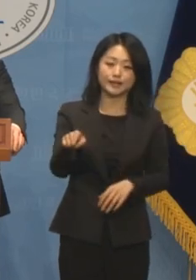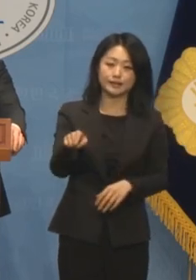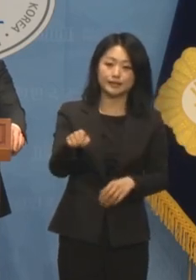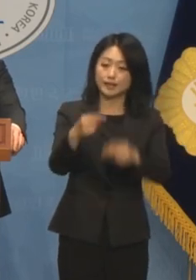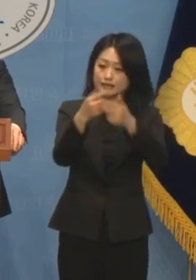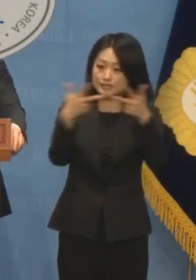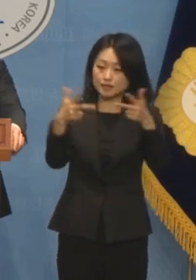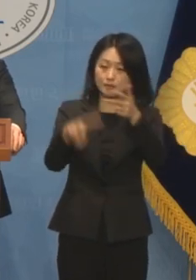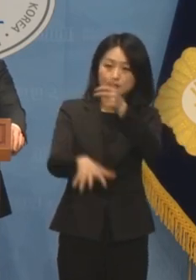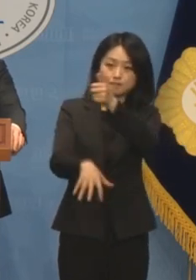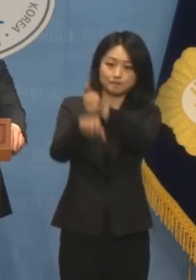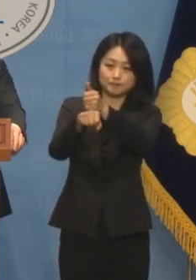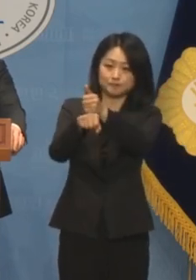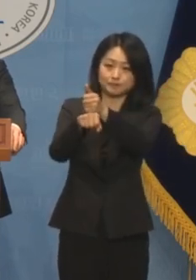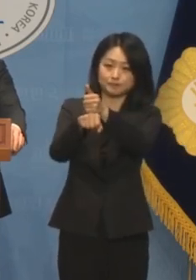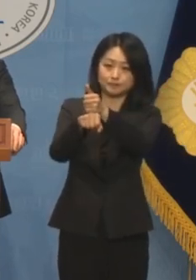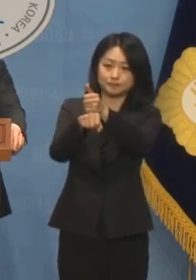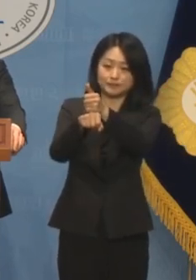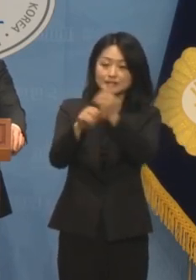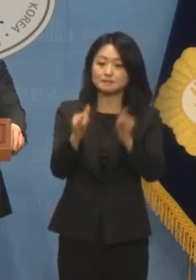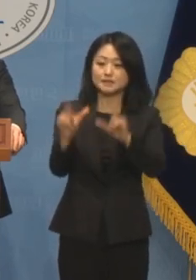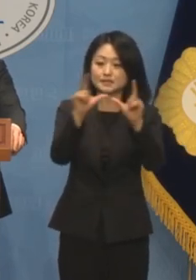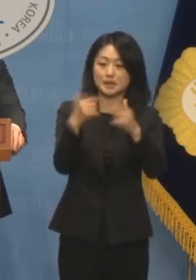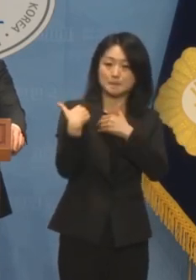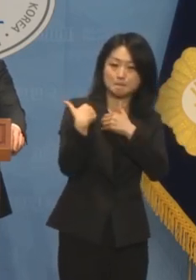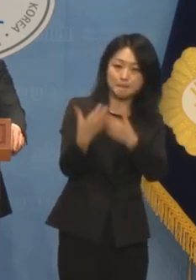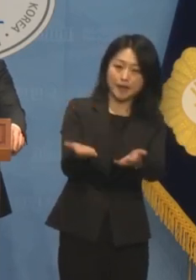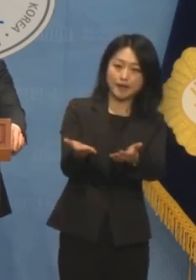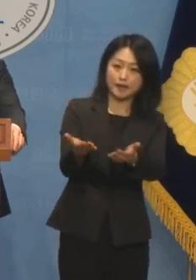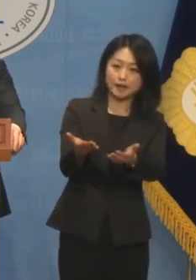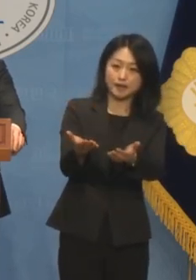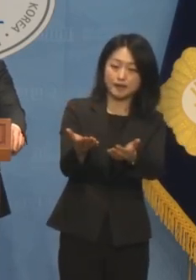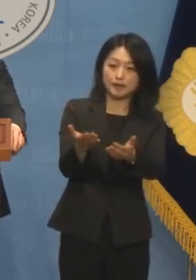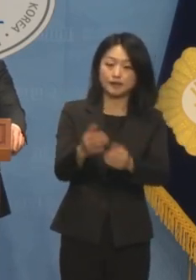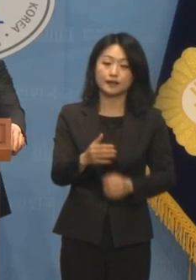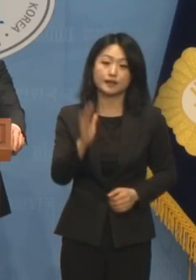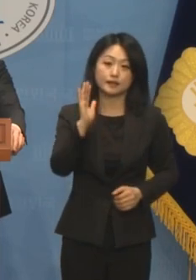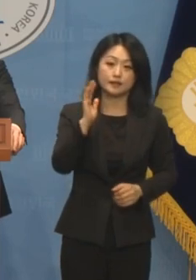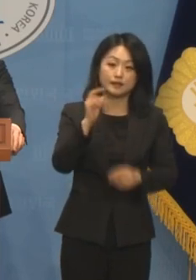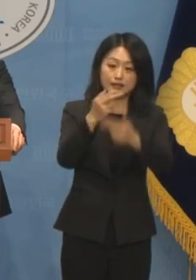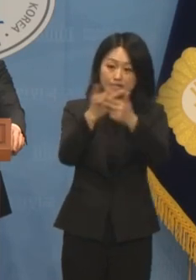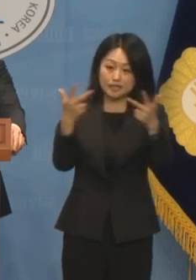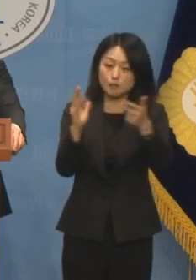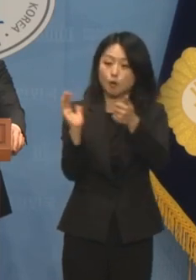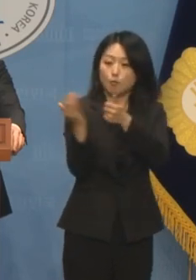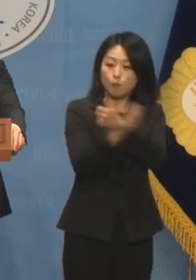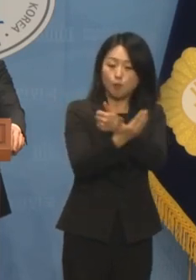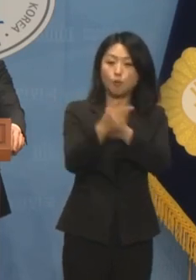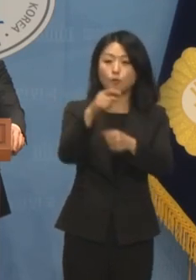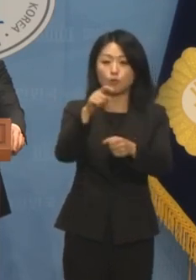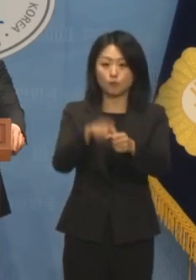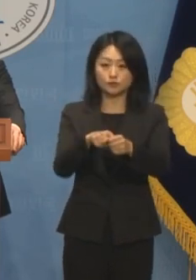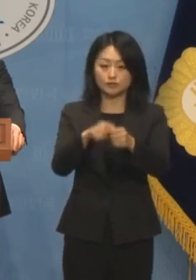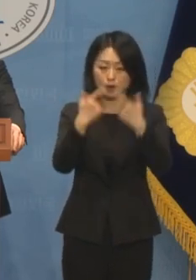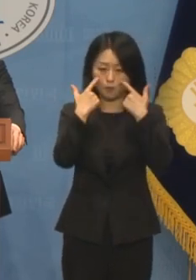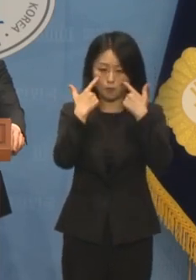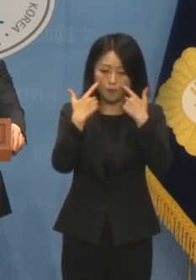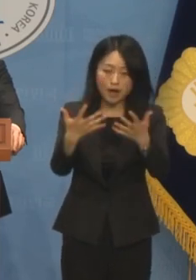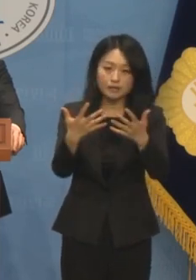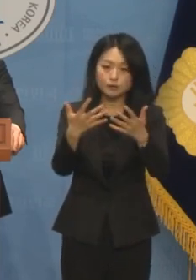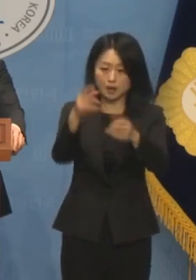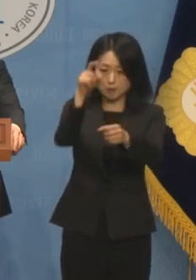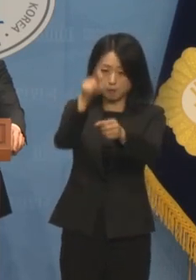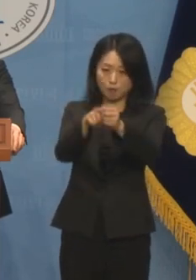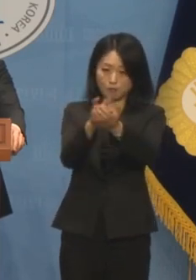사당화된 이재명의 민주당은 외쳐왔던 민생은 팽개친 채 이 대표를 끝까지 방탄해야 한다는 확고한